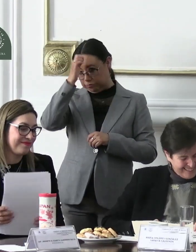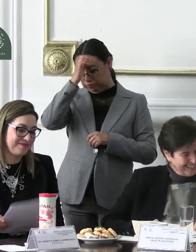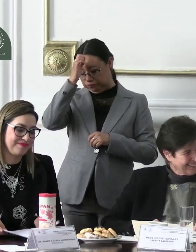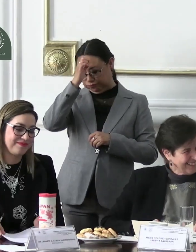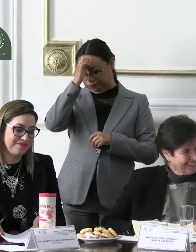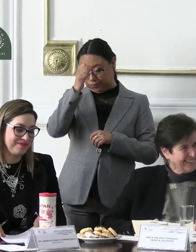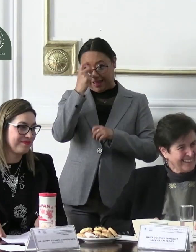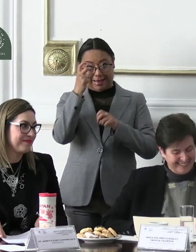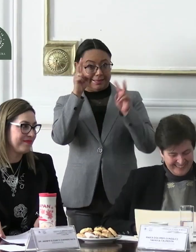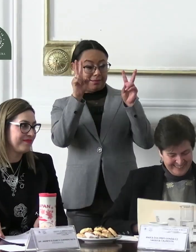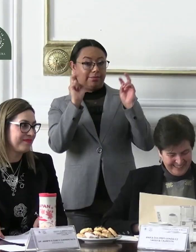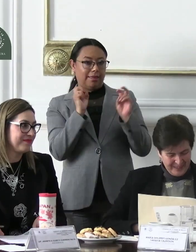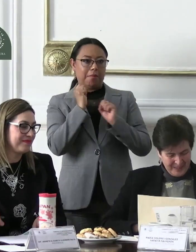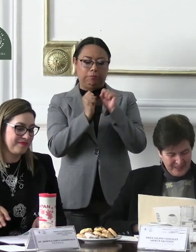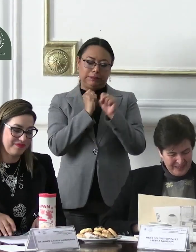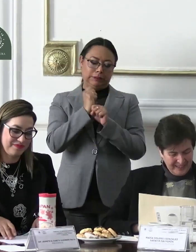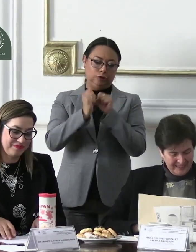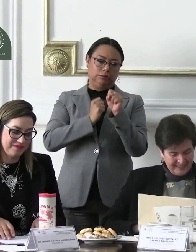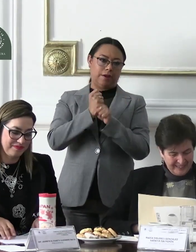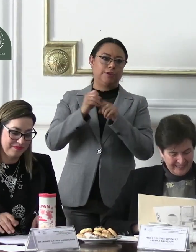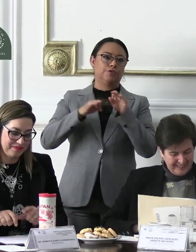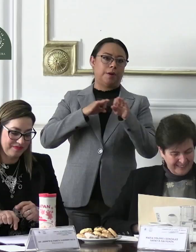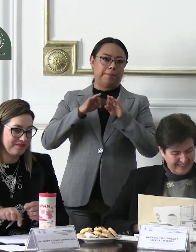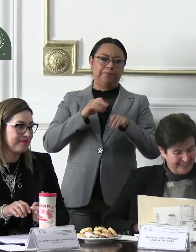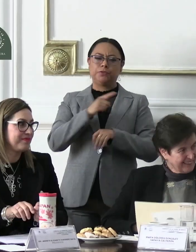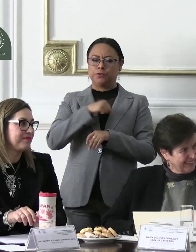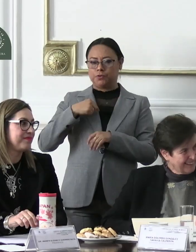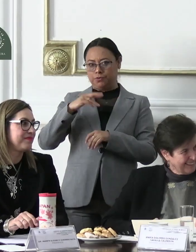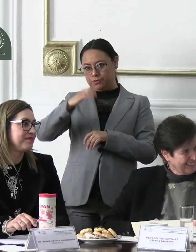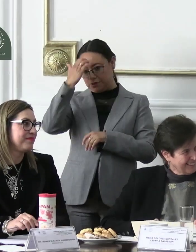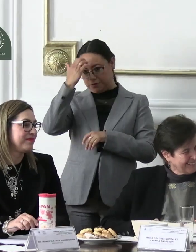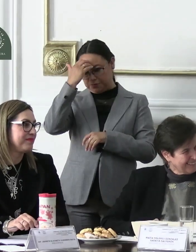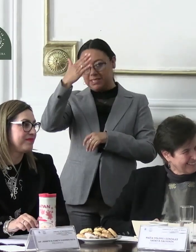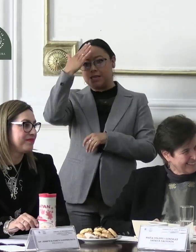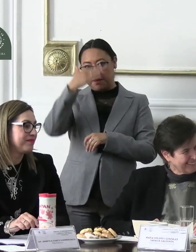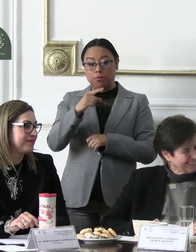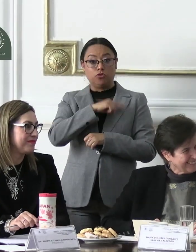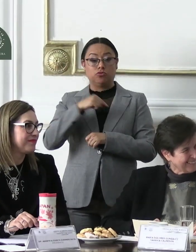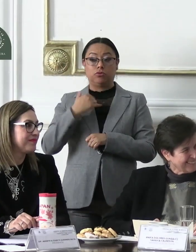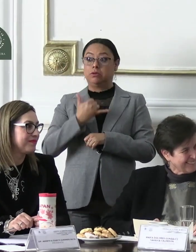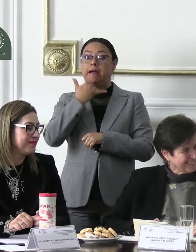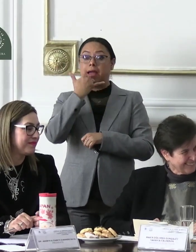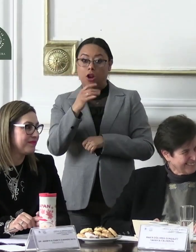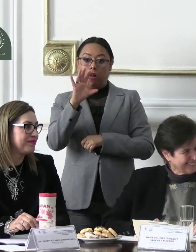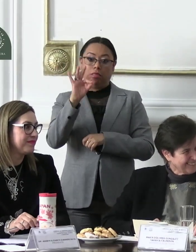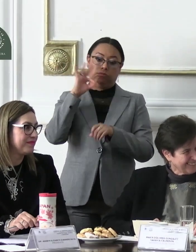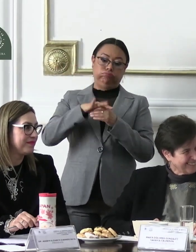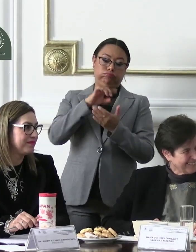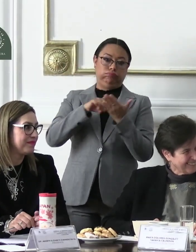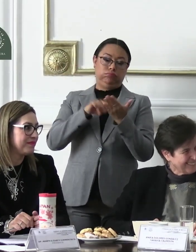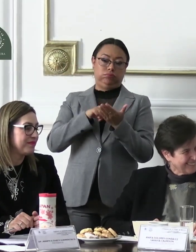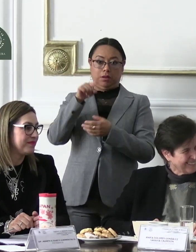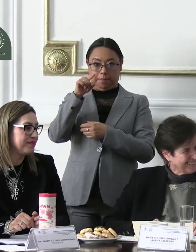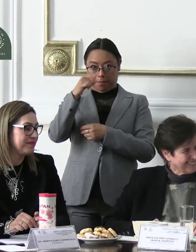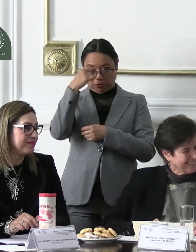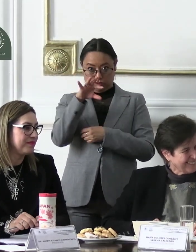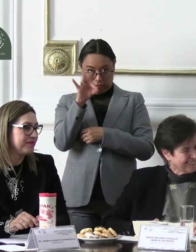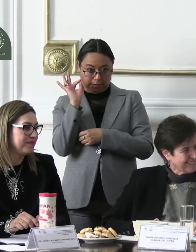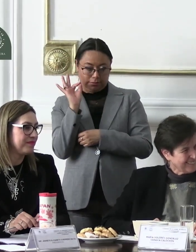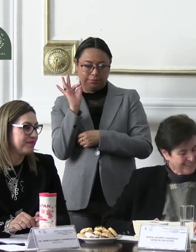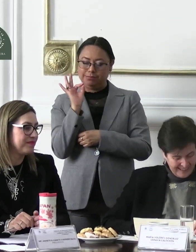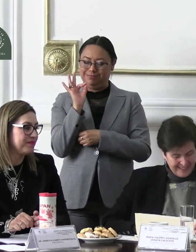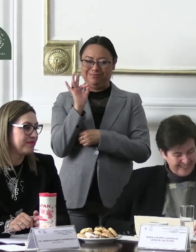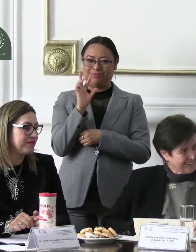tema y trabajando. Reconocemos y sabemos que no nos equivocamos al haber dado nuestro voto a favor